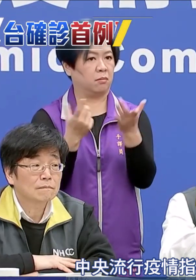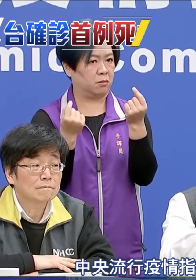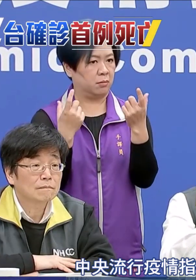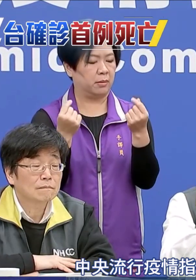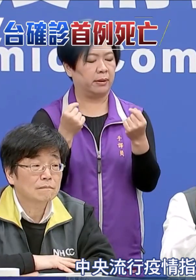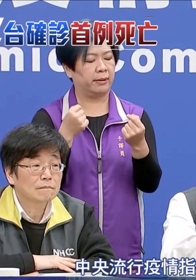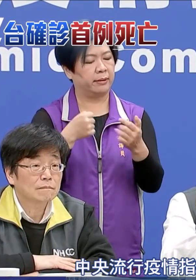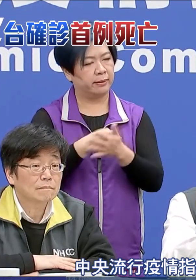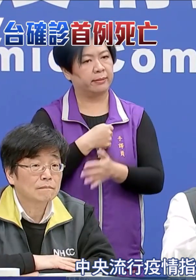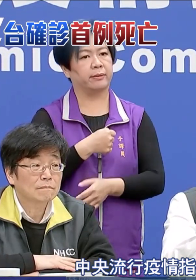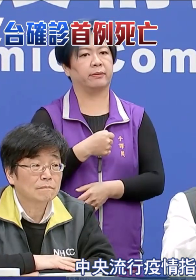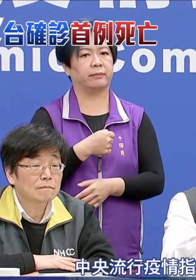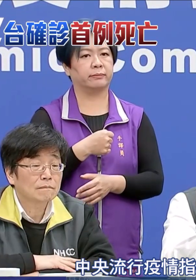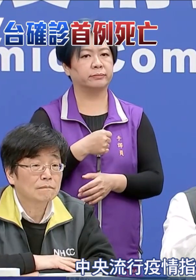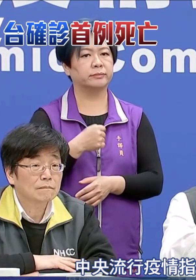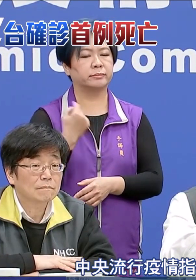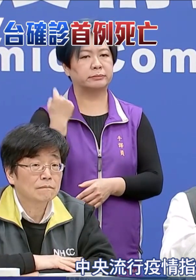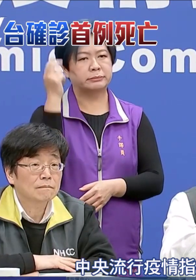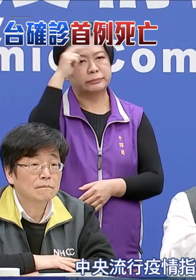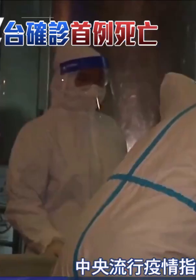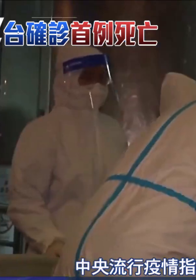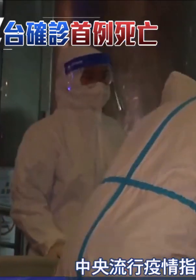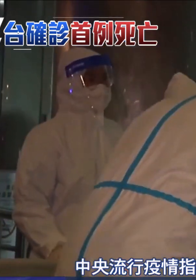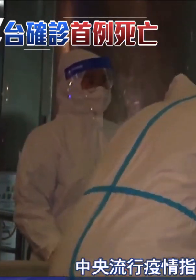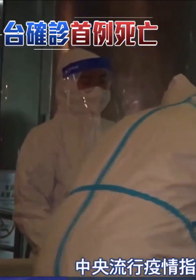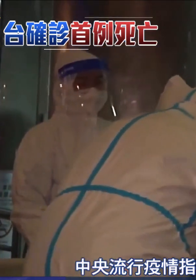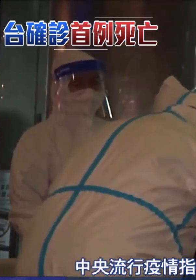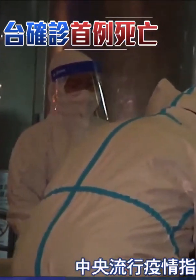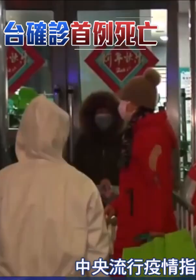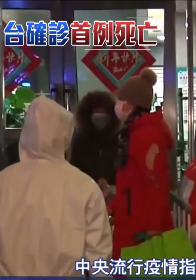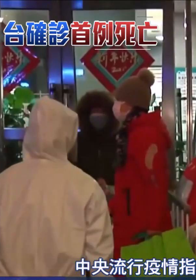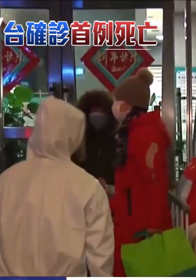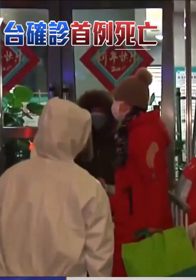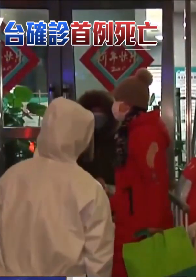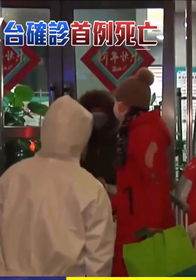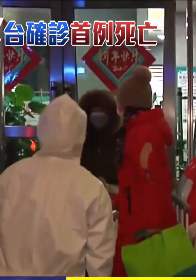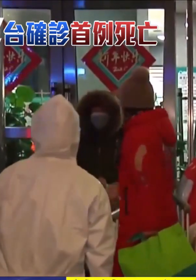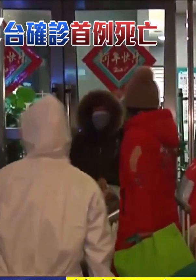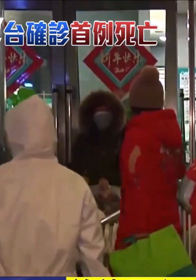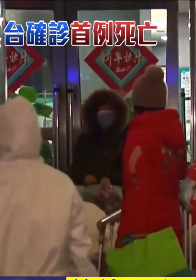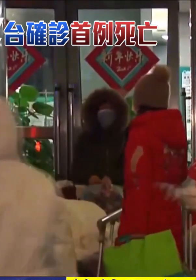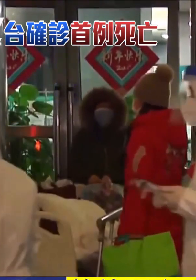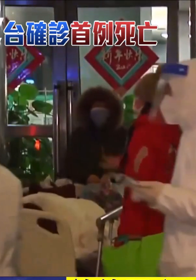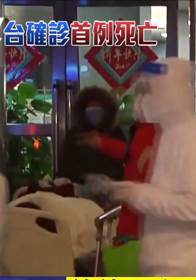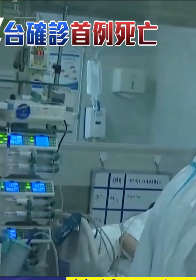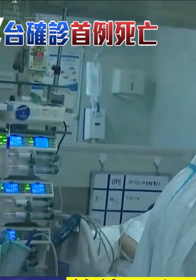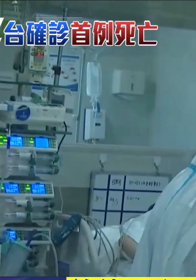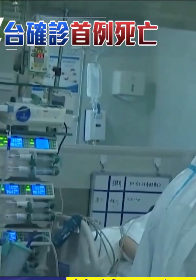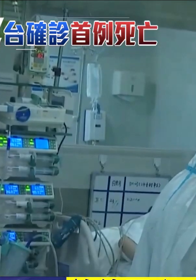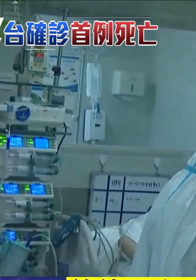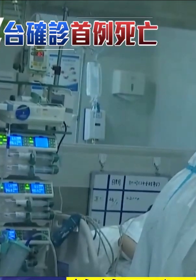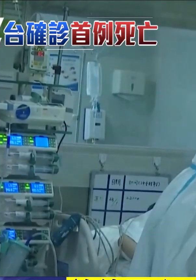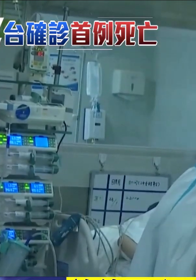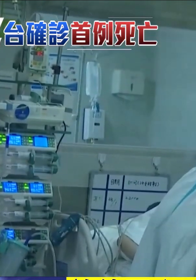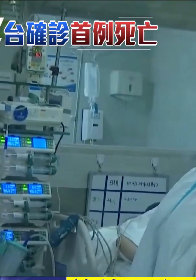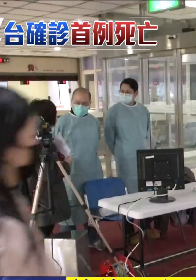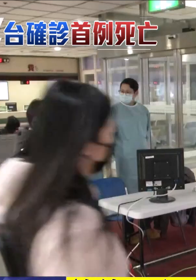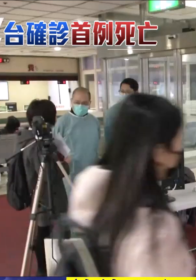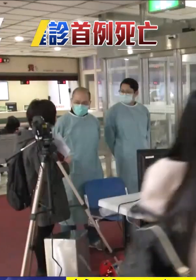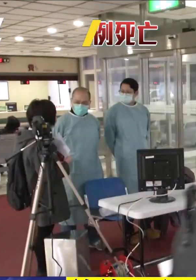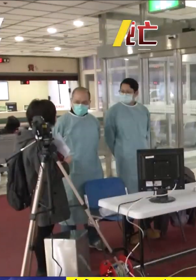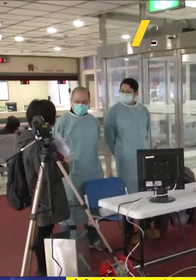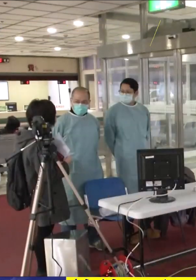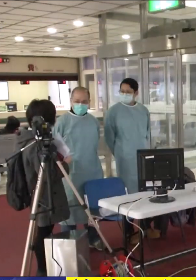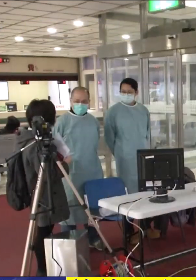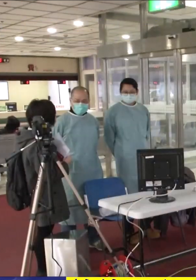很不幸的，他到傍晚就过世了。 没有旅游史却成了武汉肺炎死亡首例，这起本土病例接